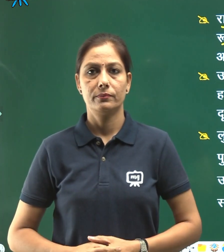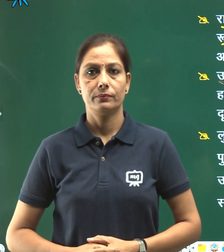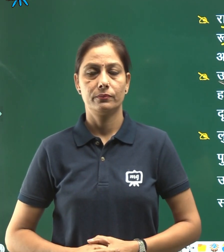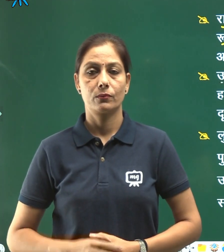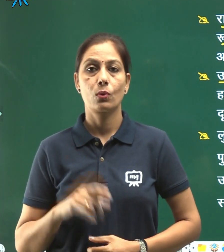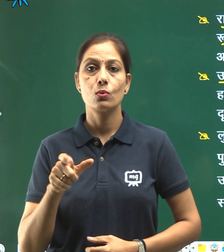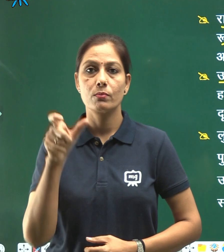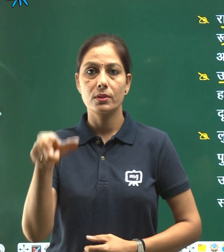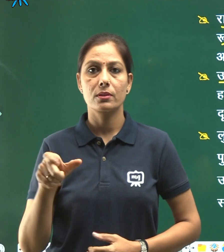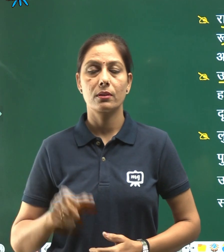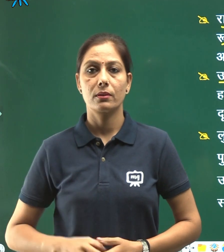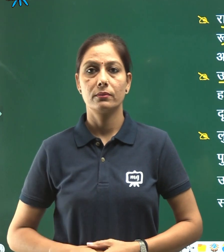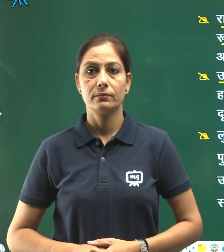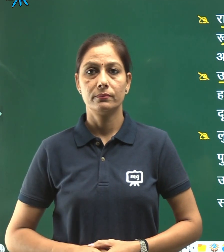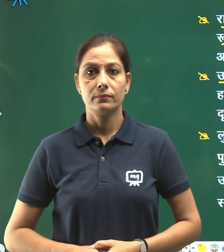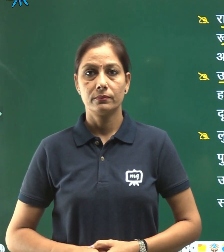उसने